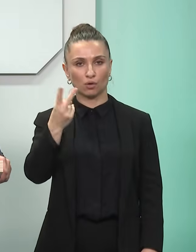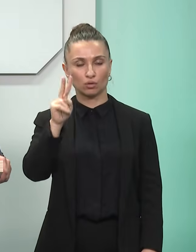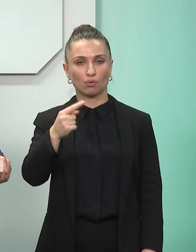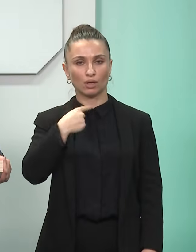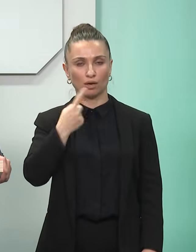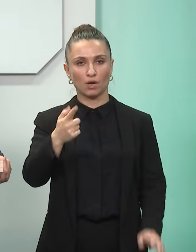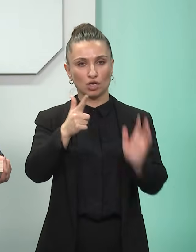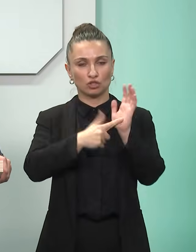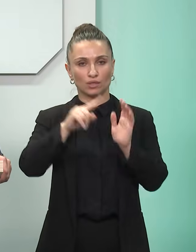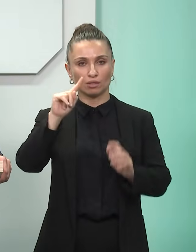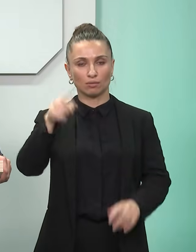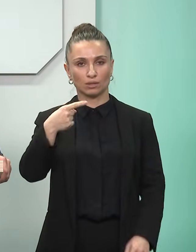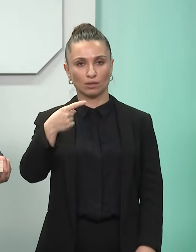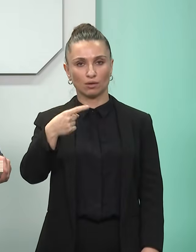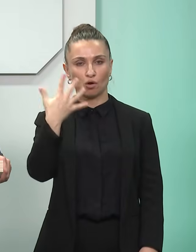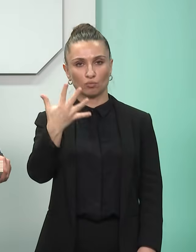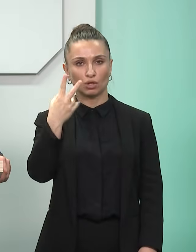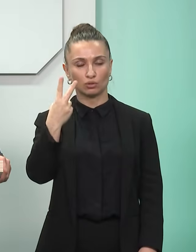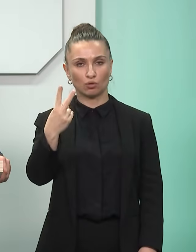22122 ხმა